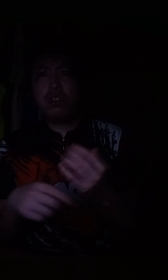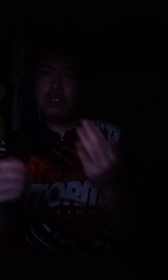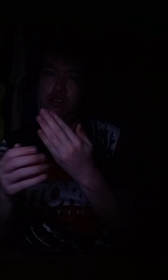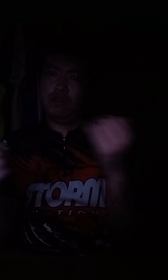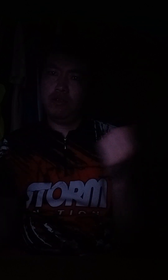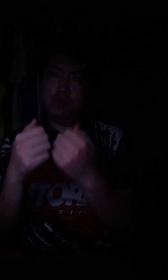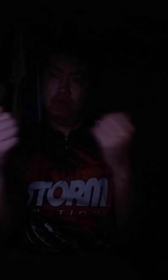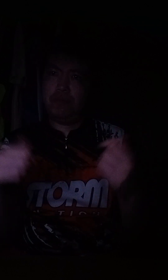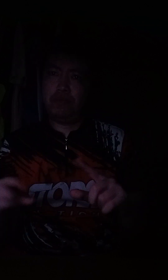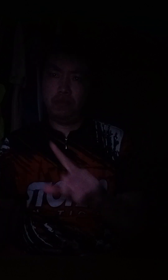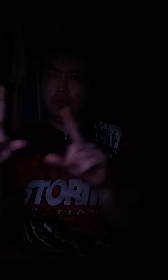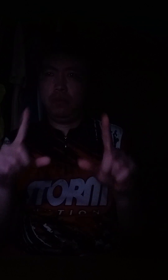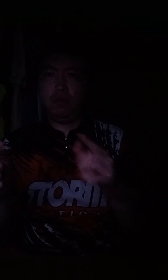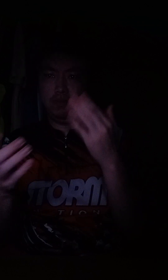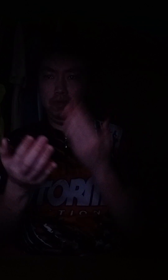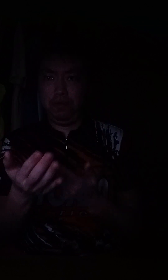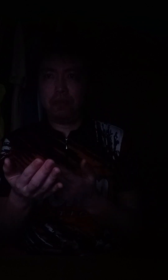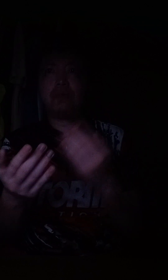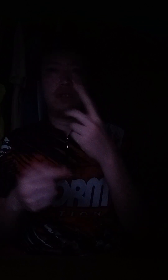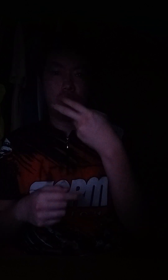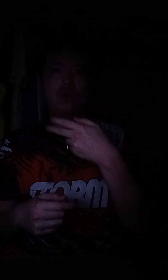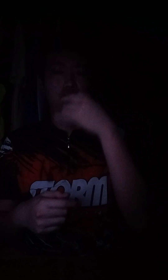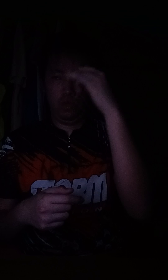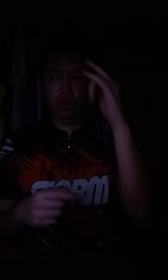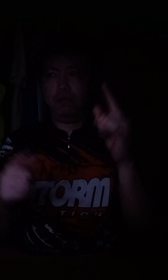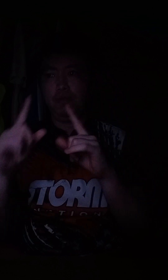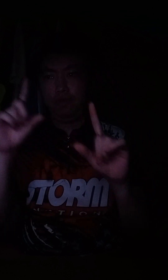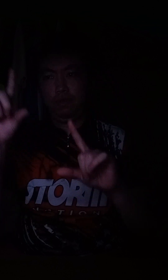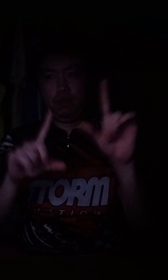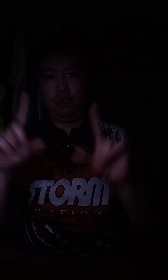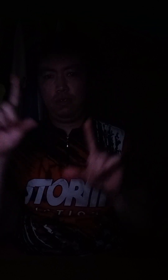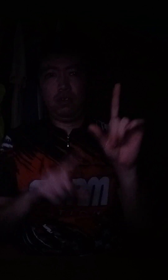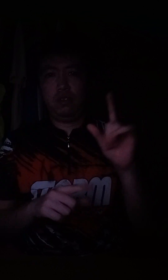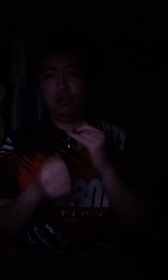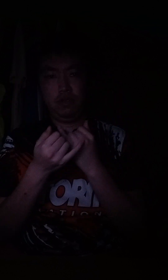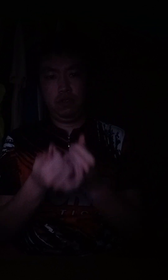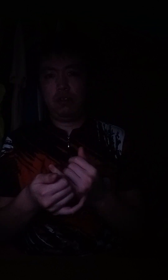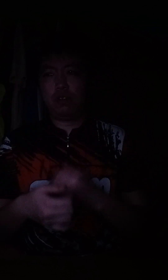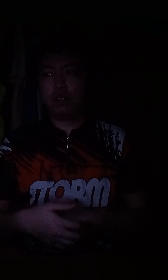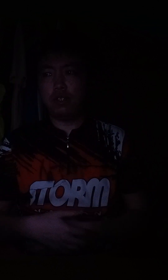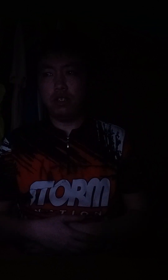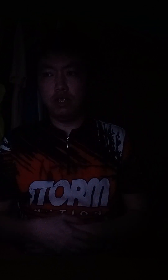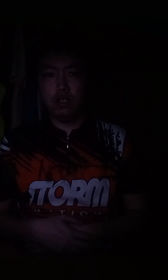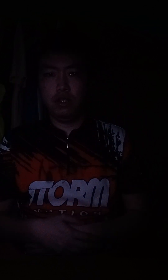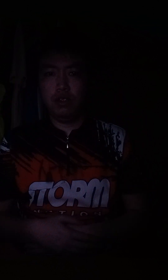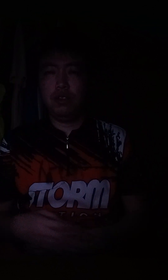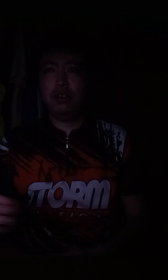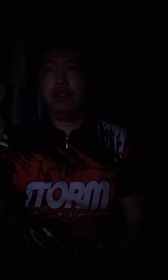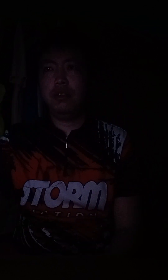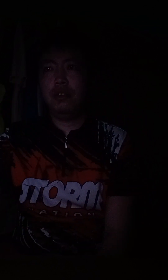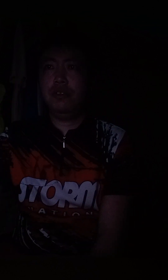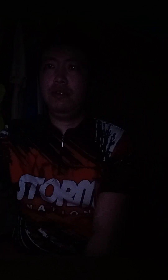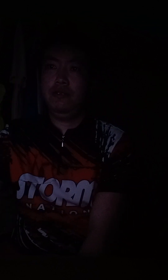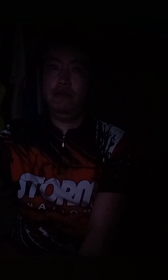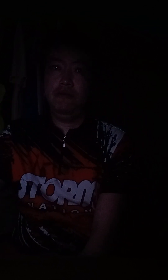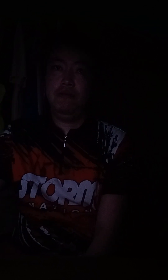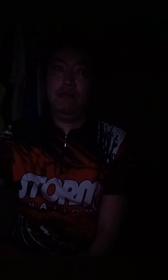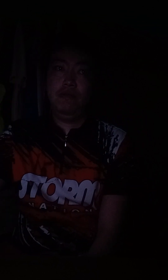난 것으로 보고 정확한 경위를 조사하고 있습니다. YTN 이상군입니다.